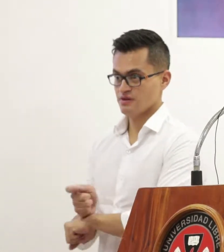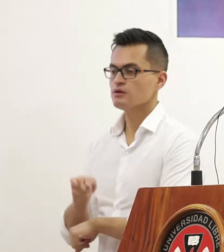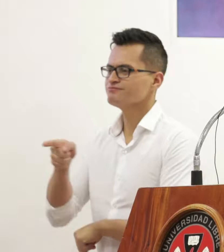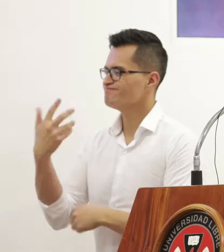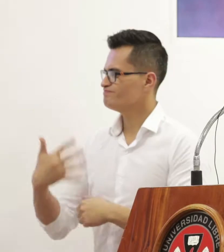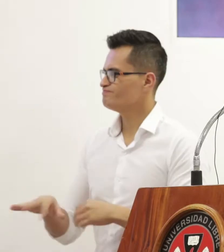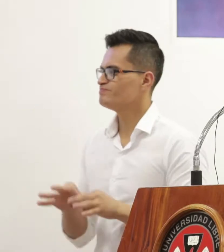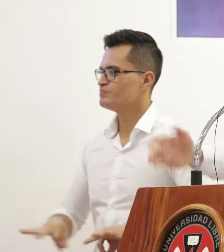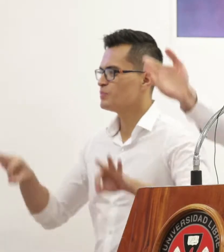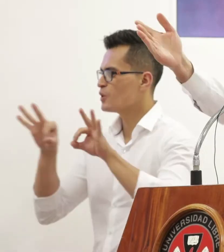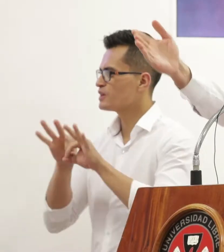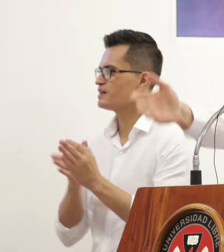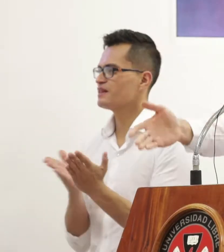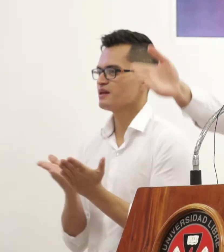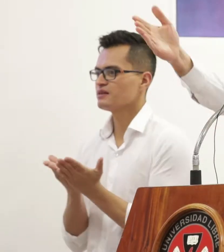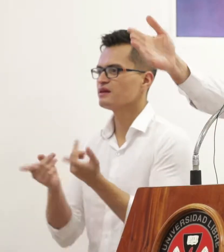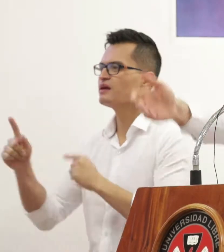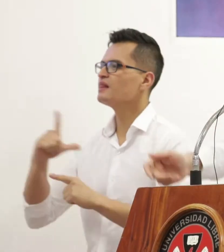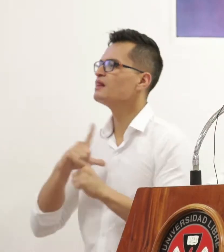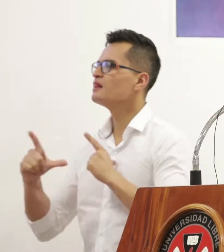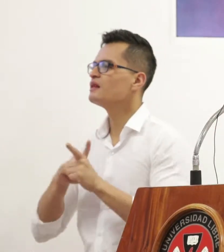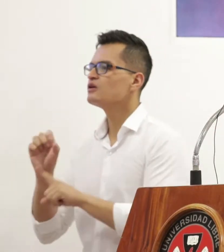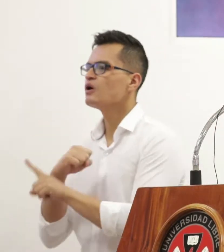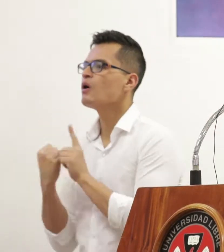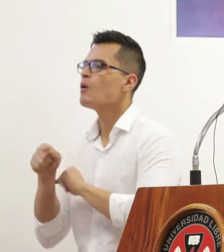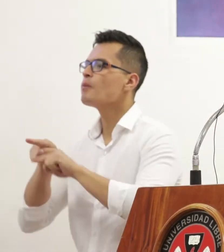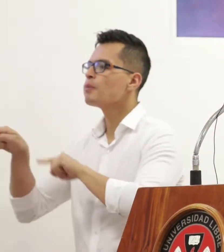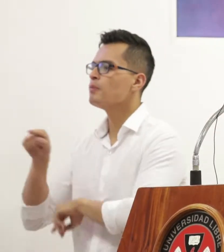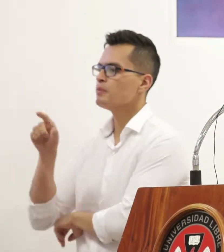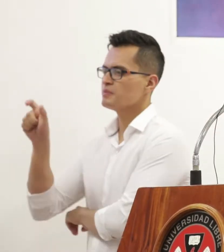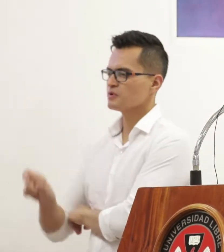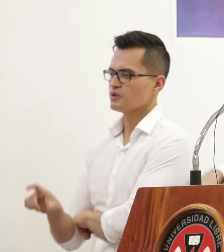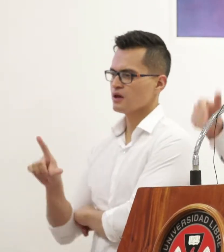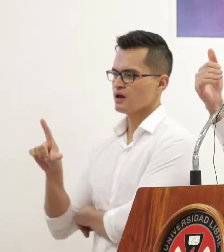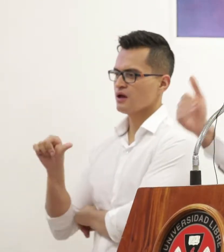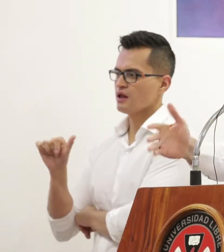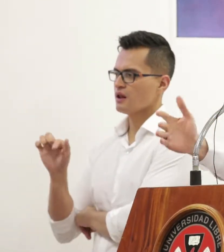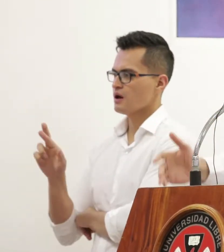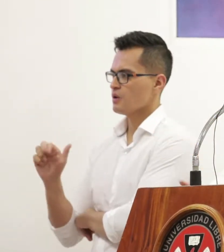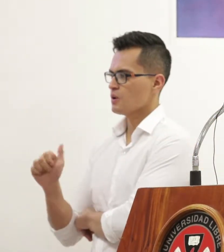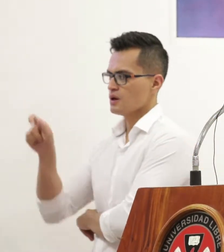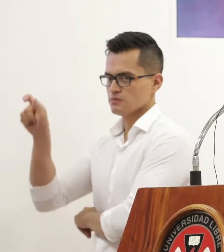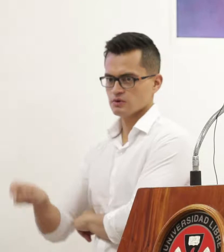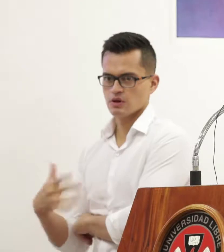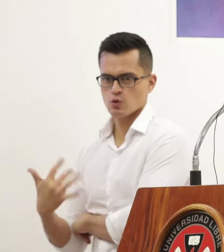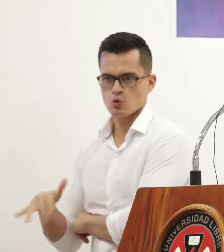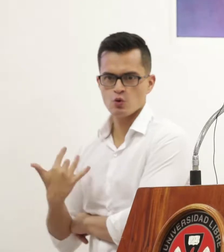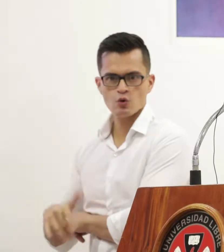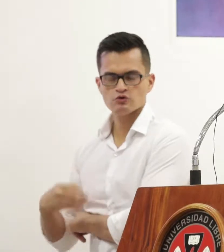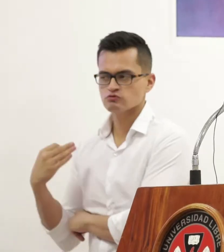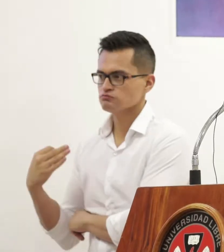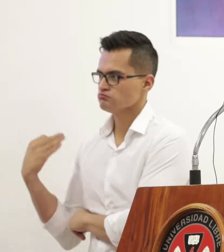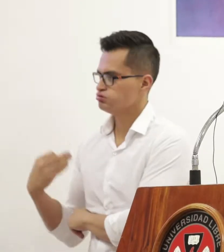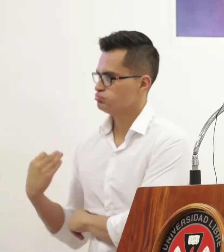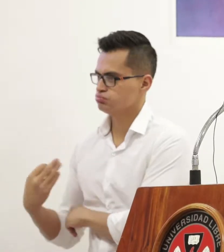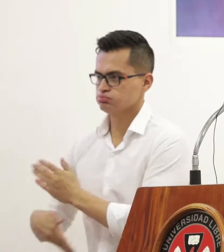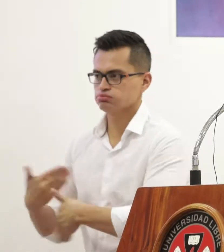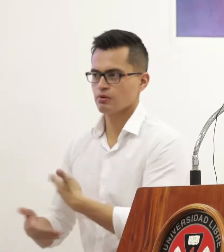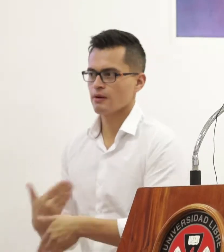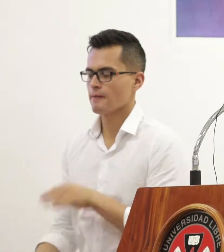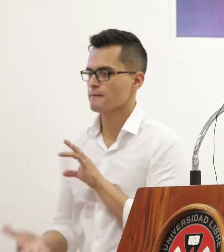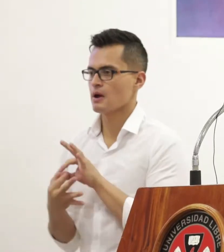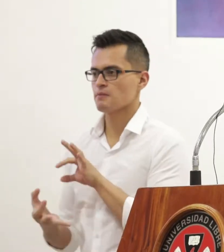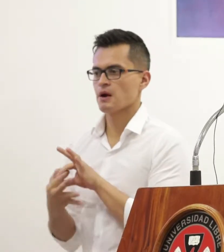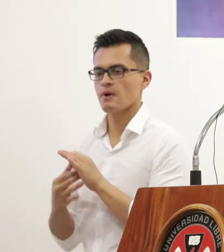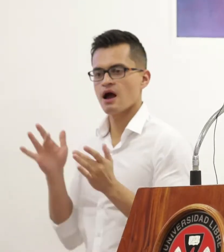tan importante, a los líderes sociales, quiero saludar a Laura Cantillo, que también desde siempre ha sido una aliada en todas estas batallas